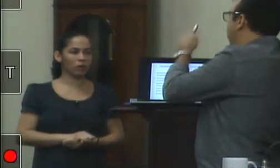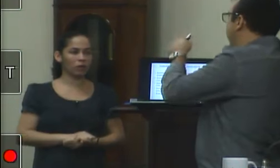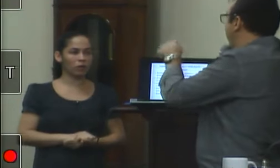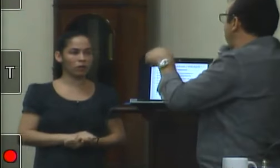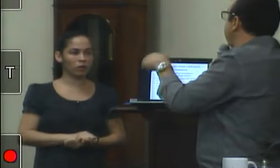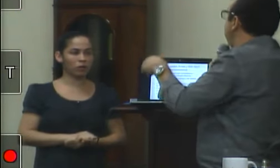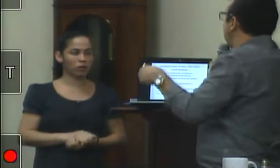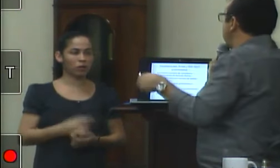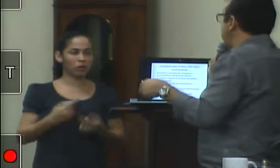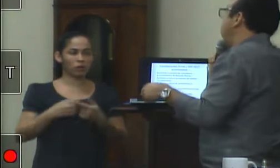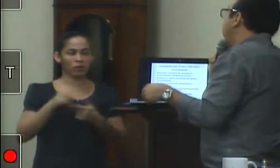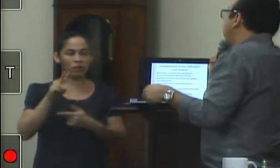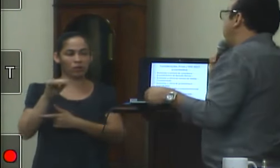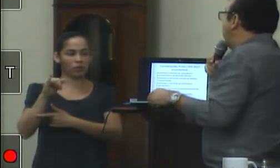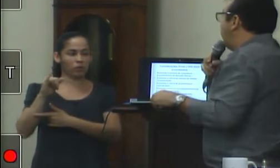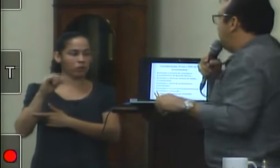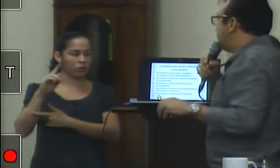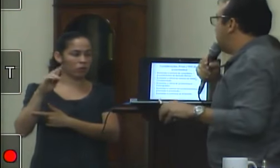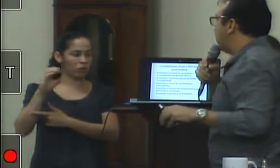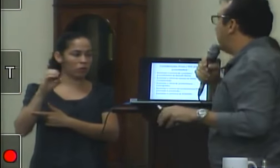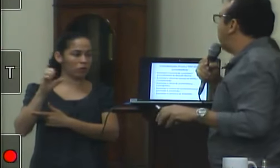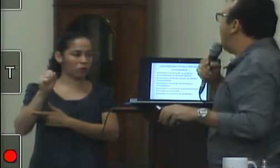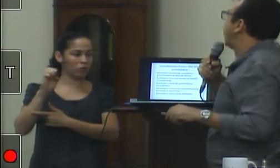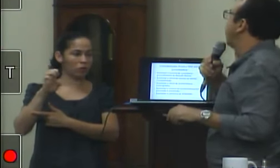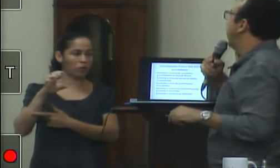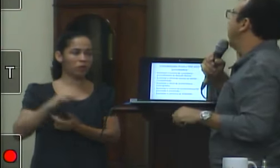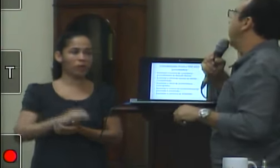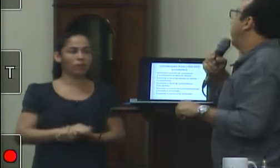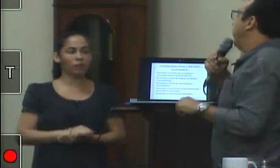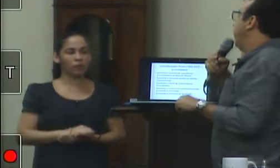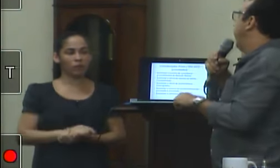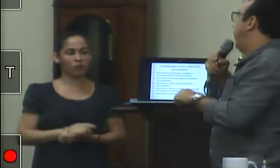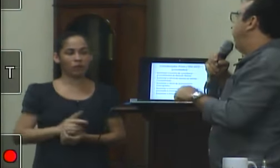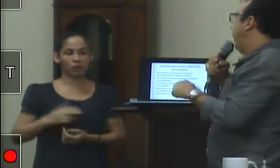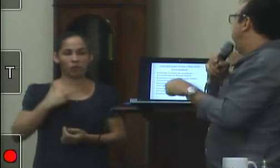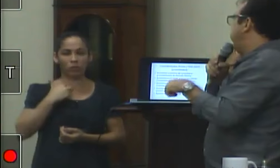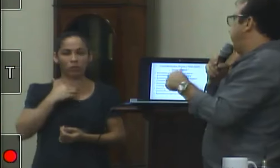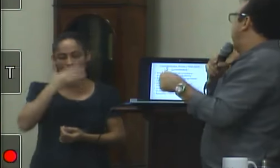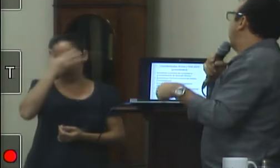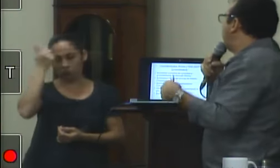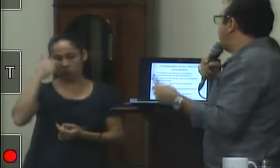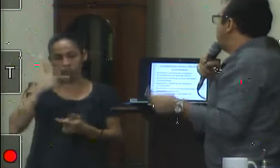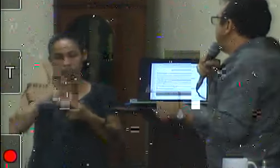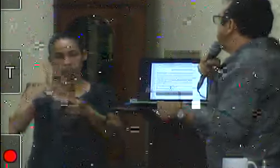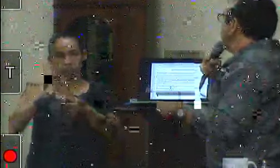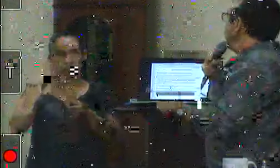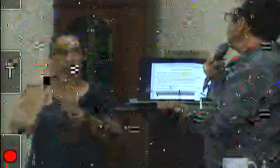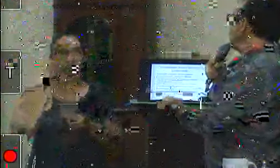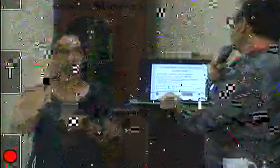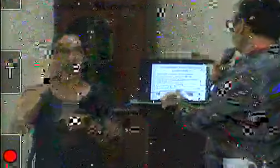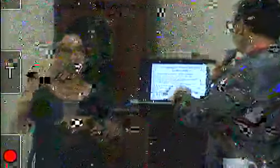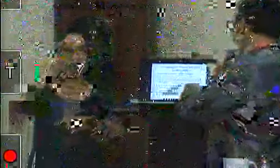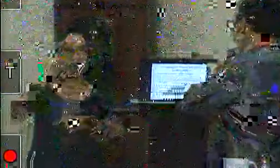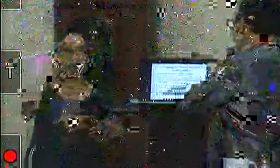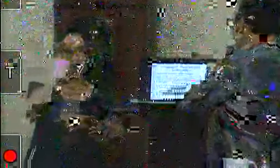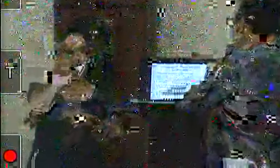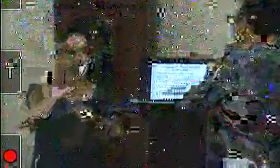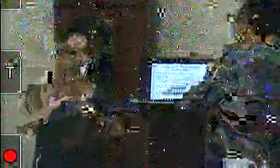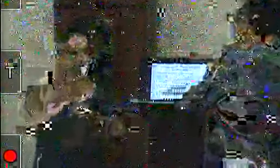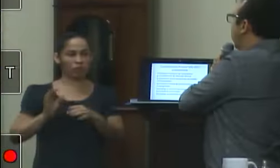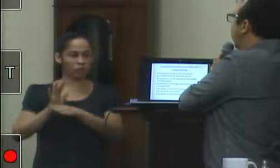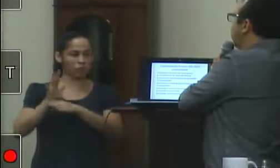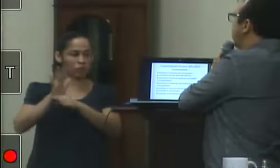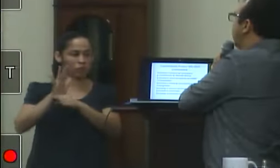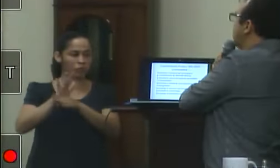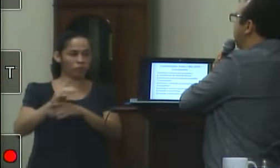das arboviroses. Então, assim, não podemos baixar a guarda, né? Cada um fazer a sua parte e aumentar a